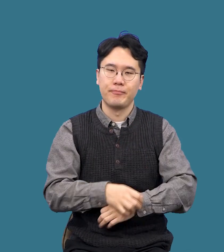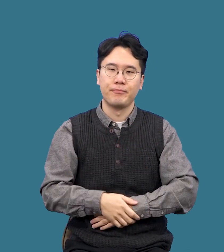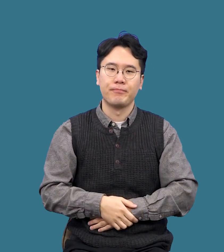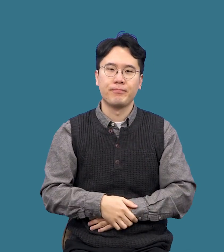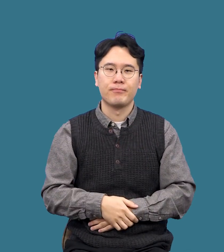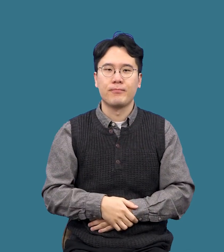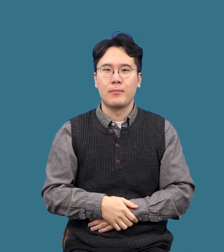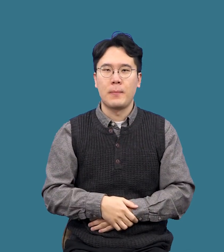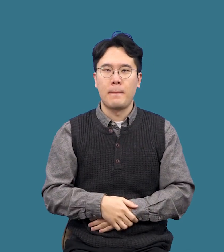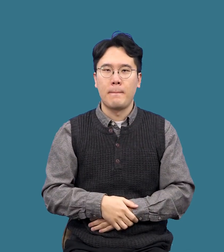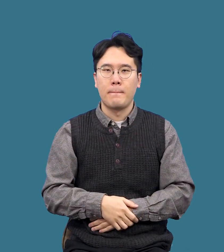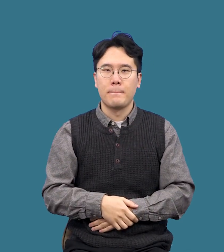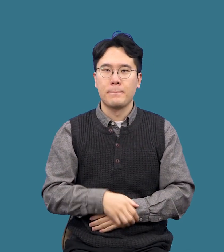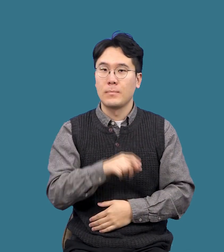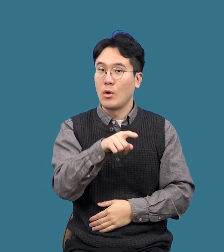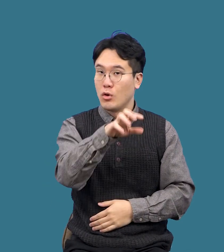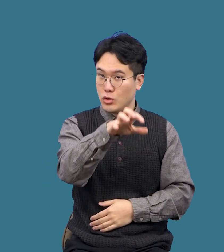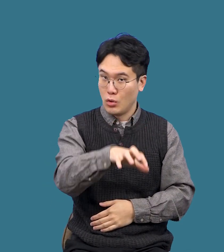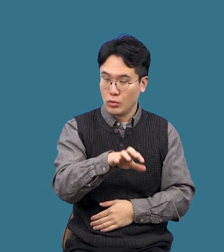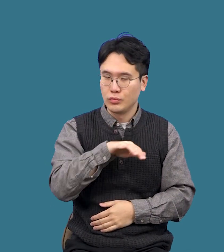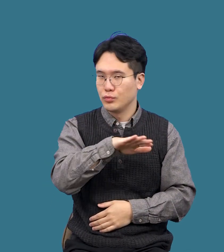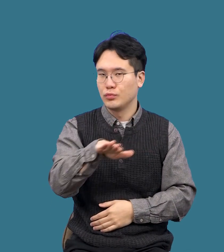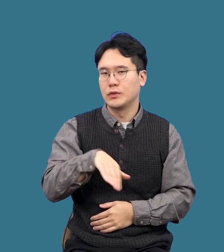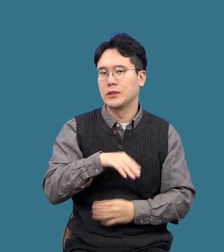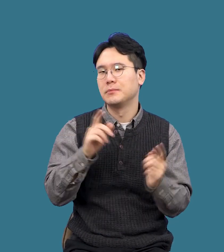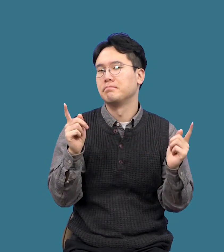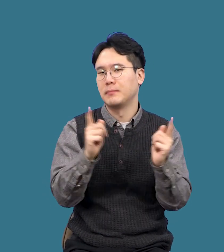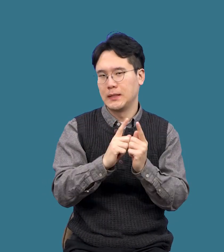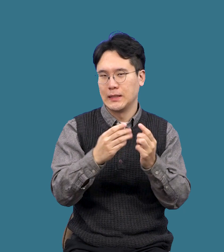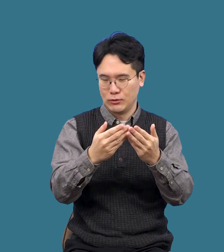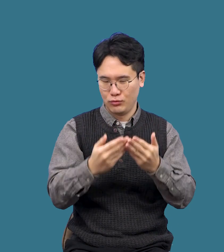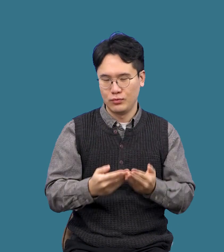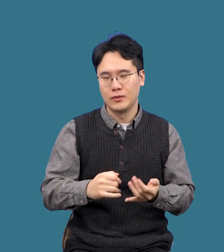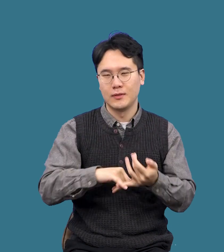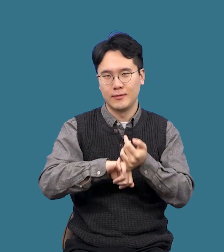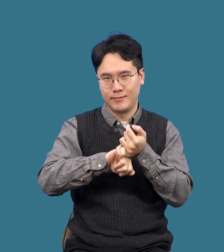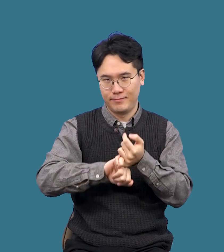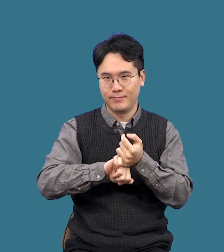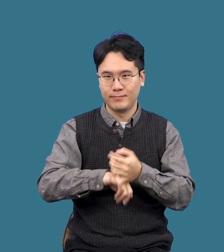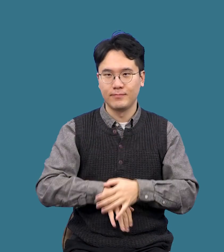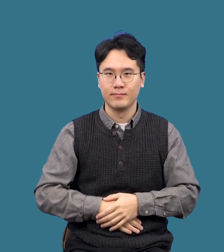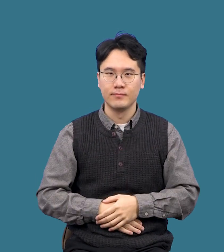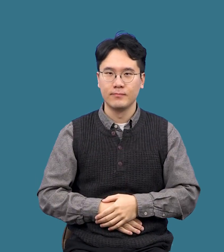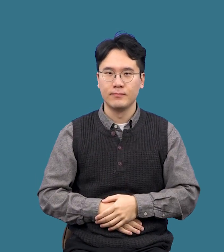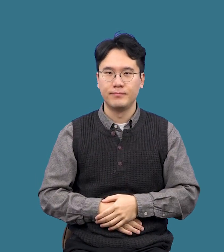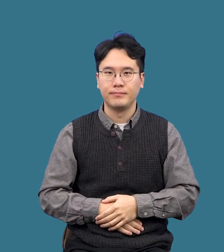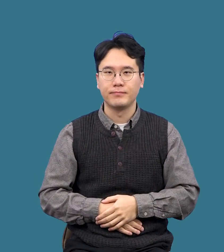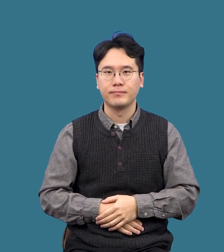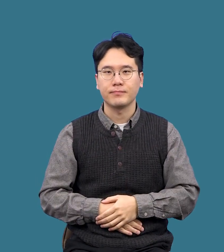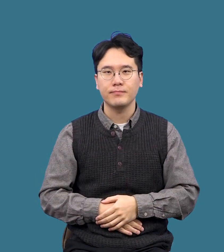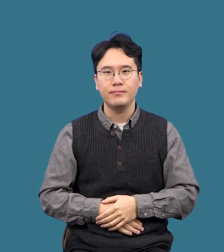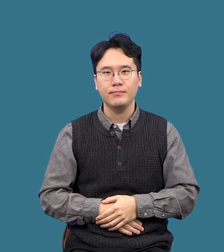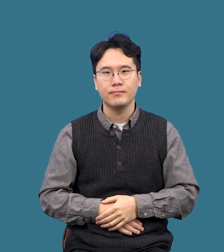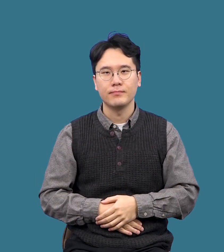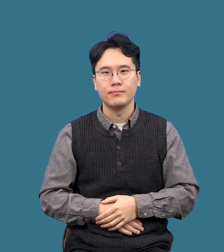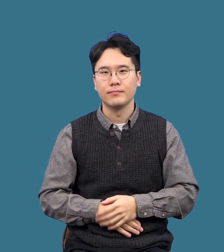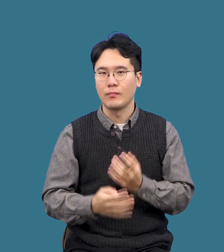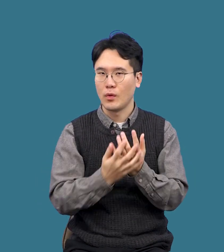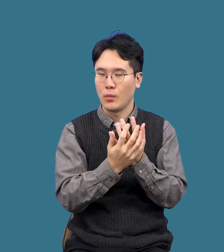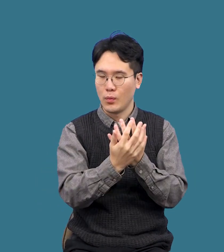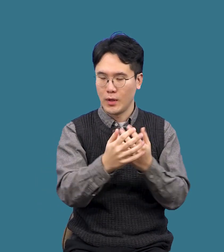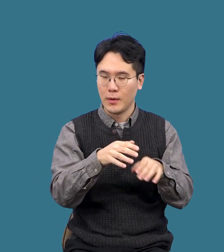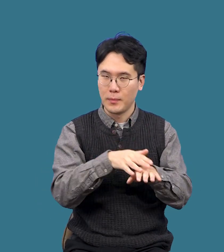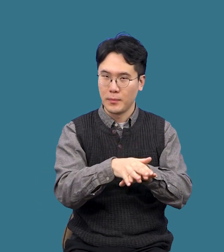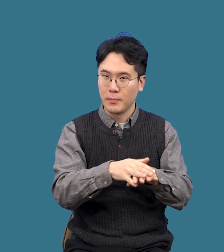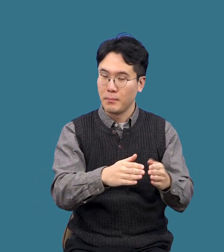거기서 우리를 만나 주시겠다는 것입니다. 자, 회막 안에서도 그런데 특별히 중요한